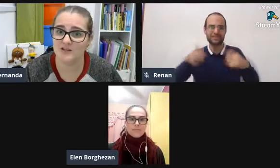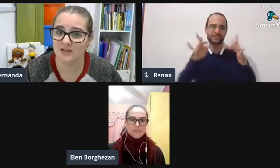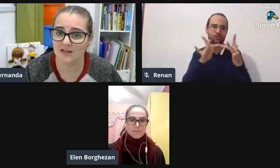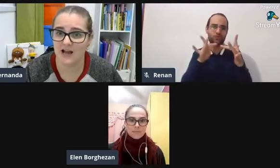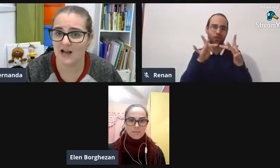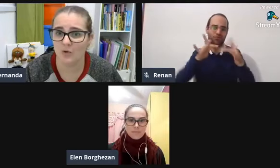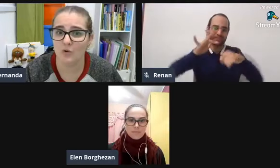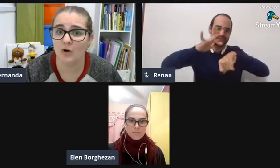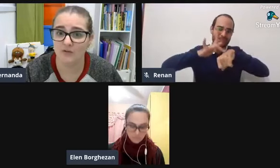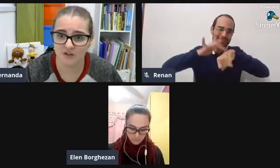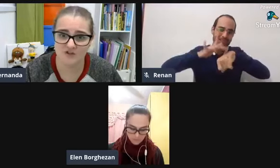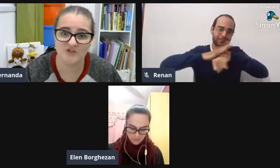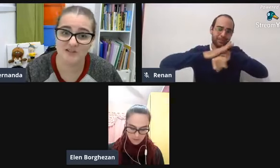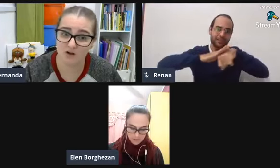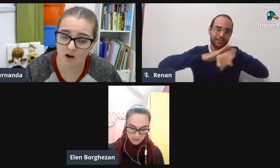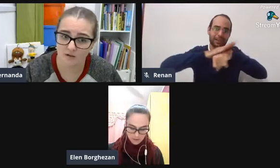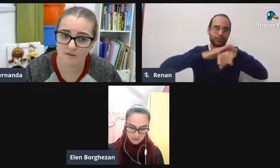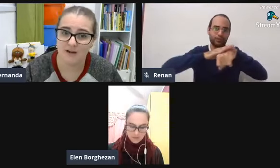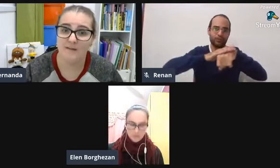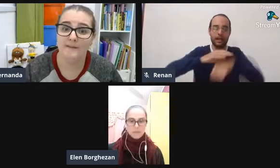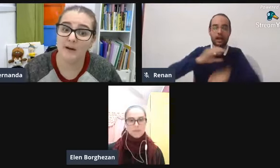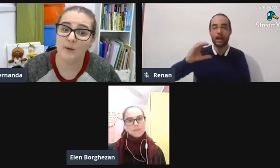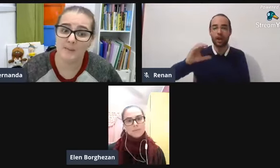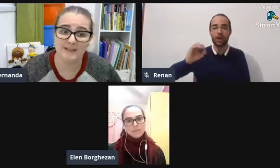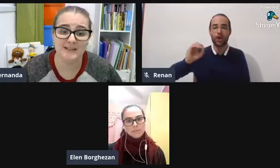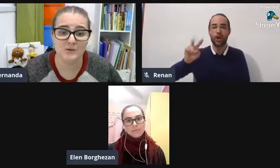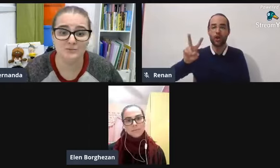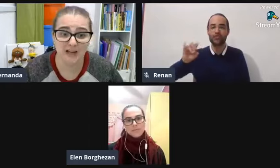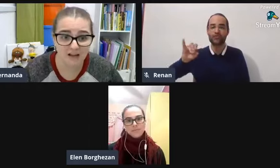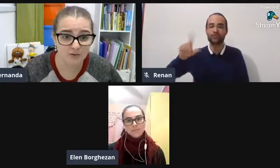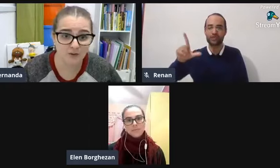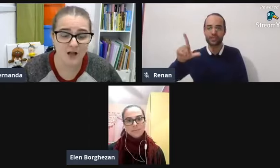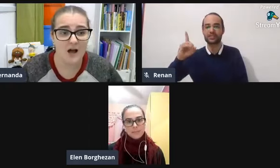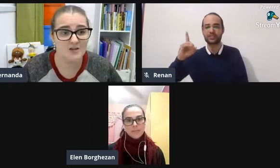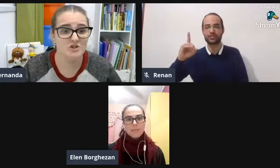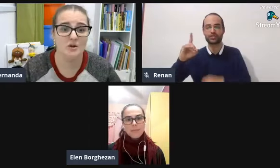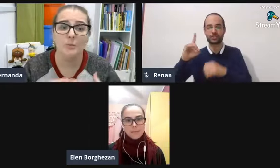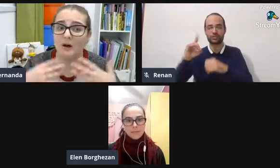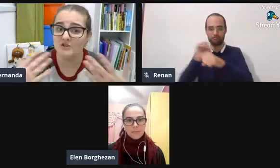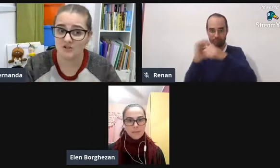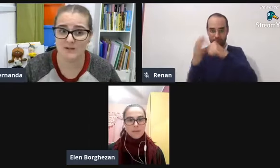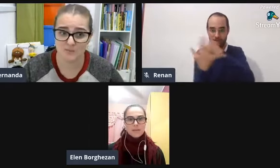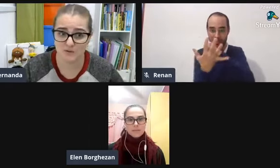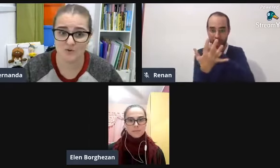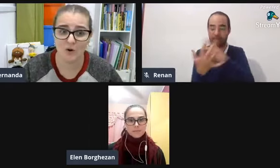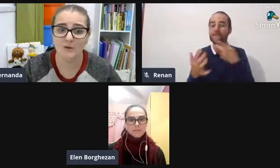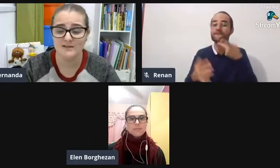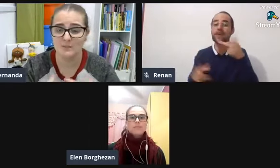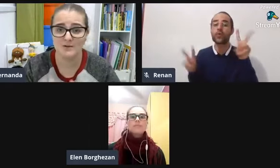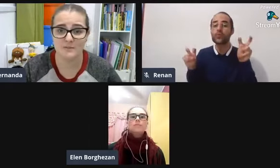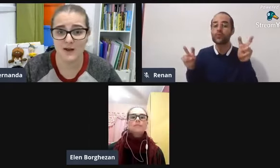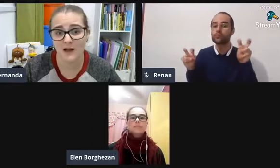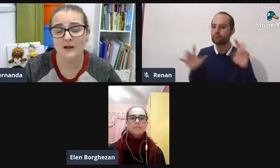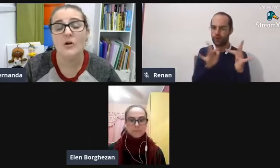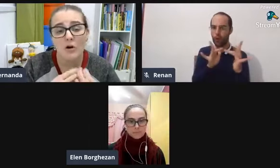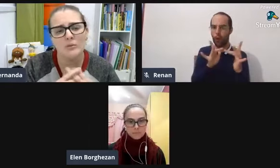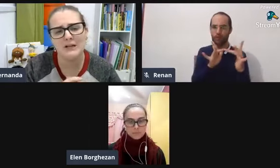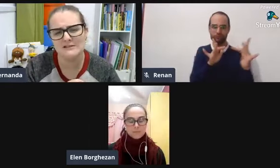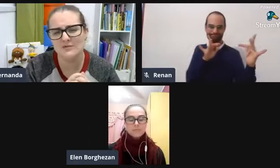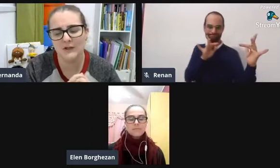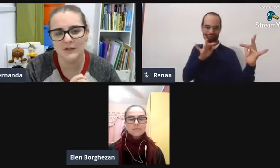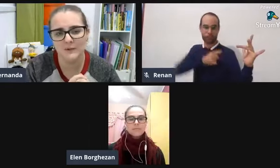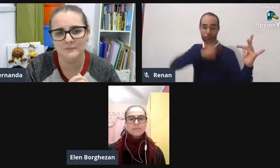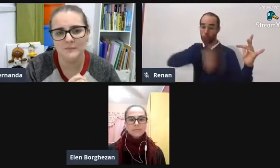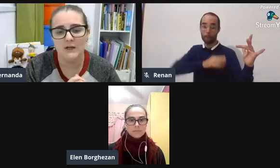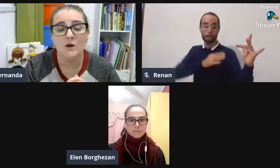que o Covid-19 não é para ter contato, a gente não pode ir para as pessoas, se aproximar, como